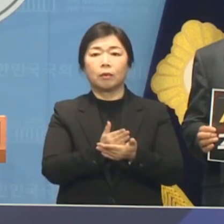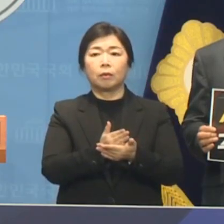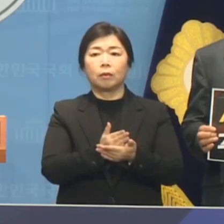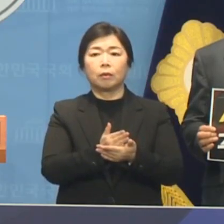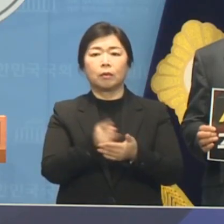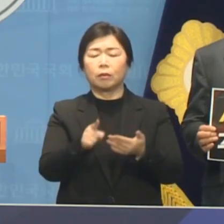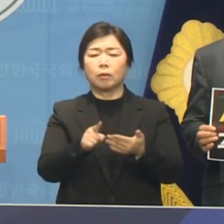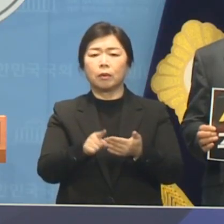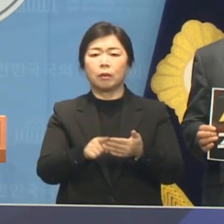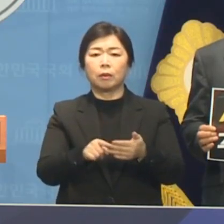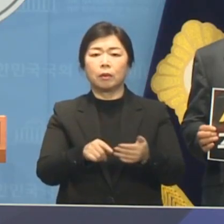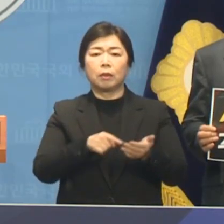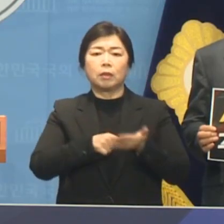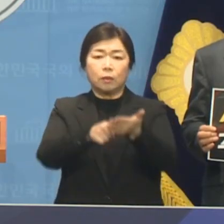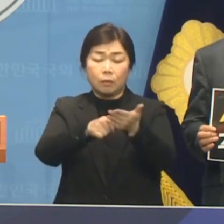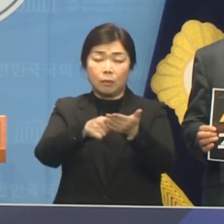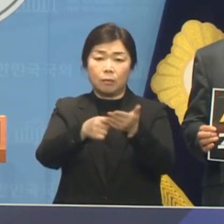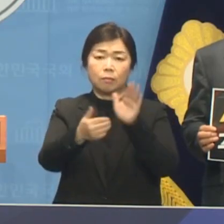할 것입니다.